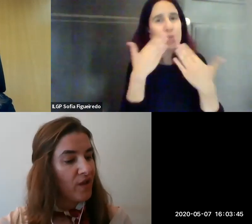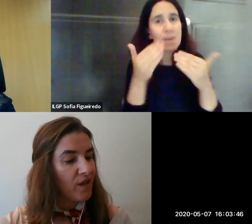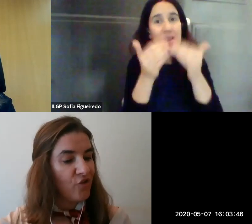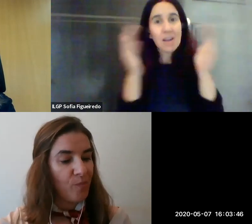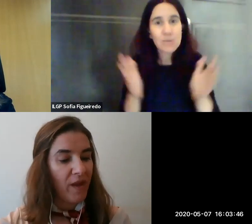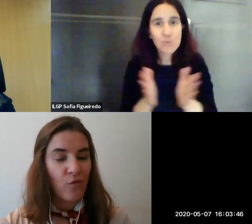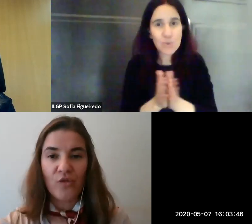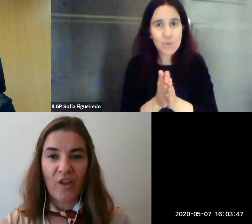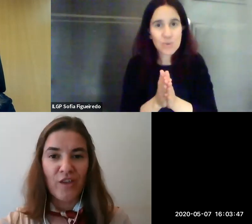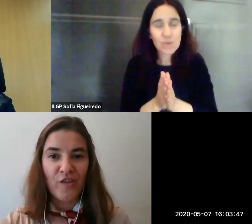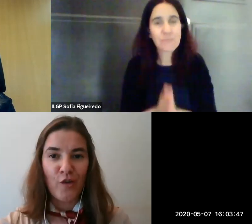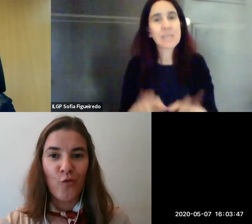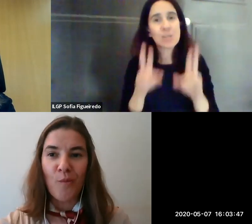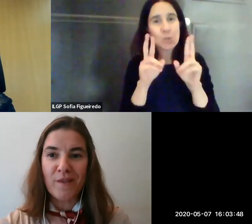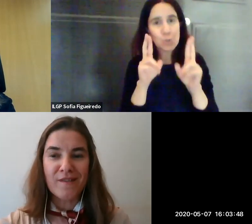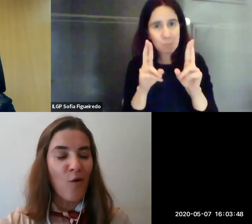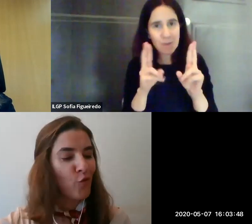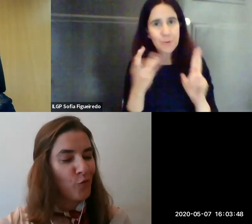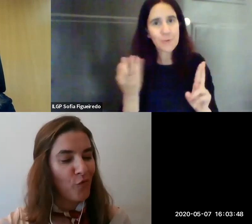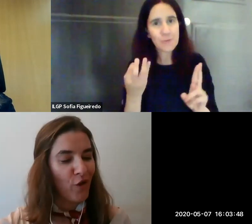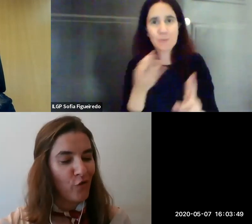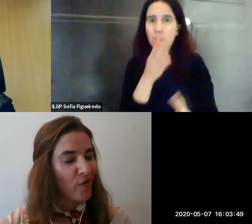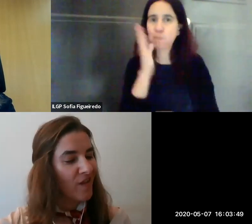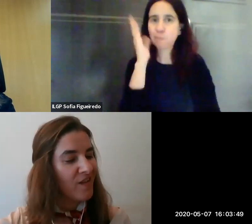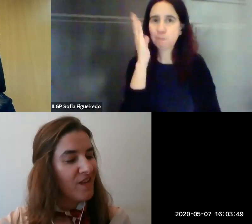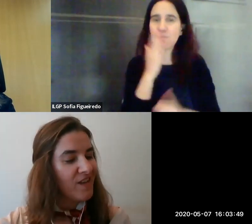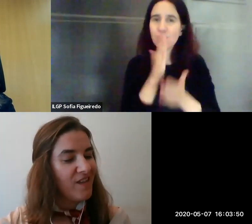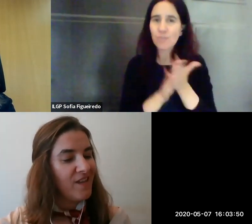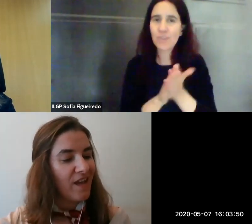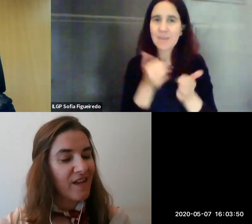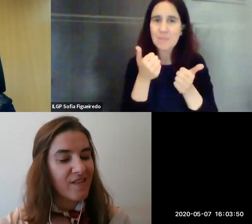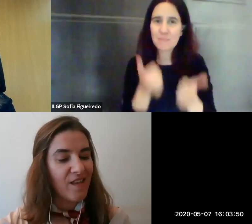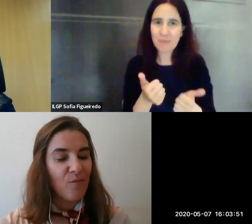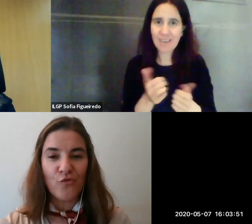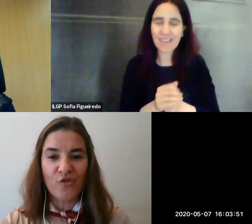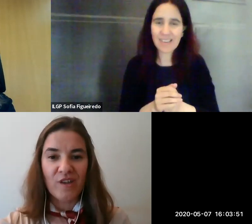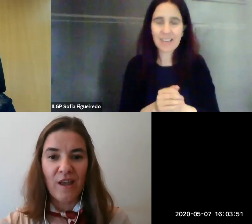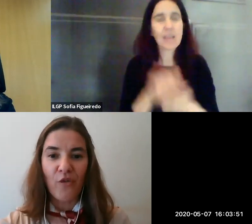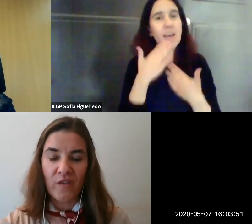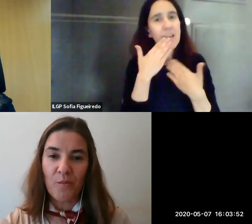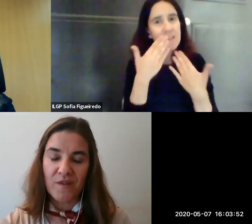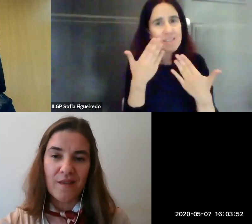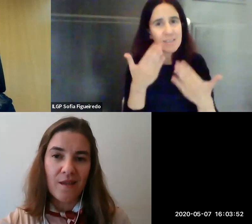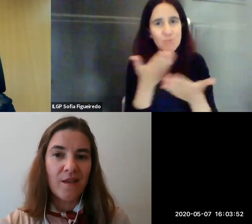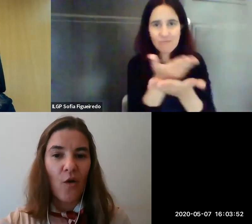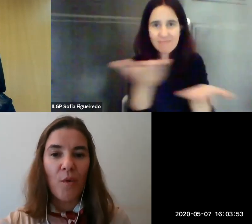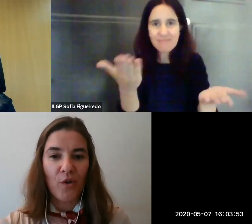todos, espero que tenha sido uma sessão muito proveitosa e agradecemos a vossa